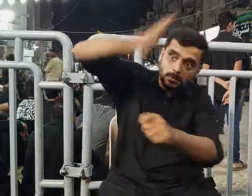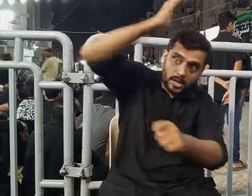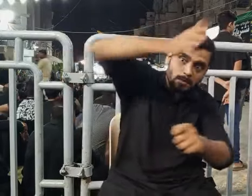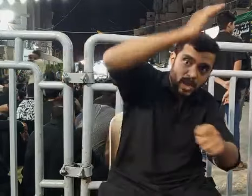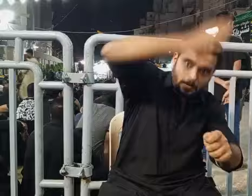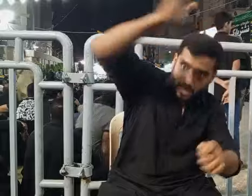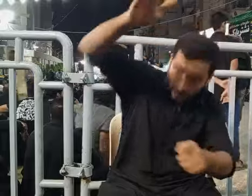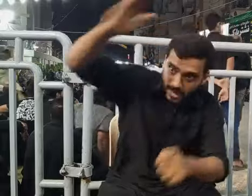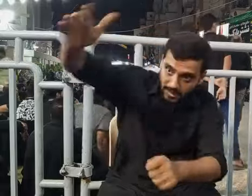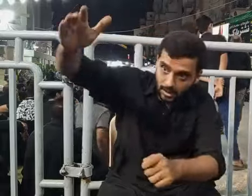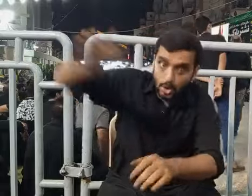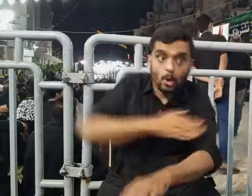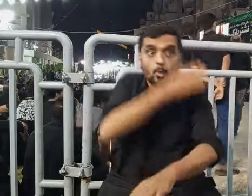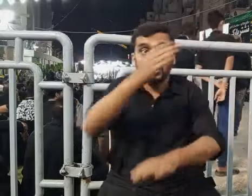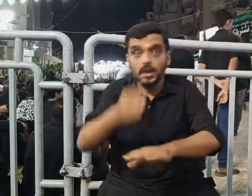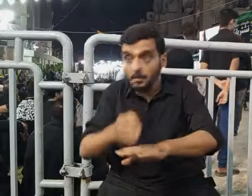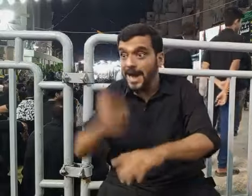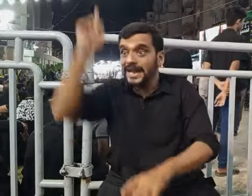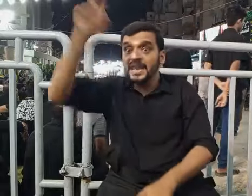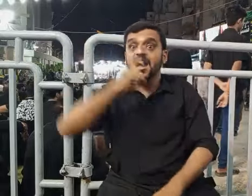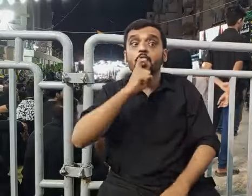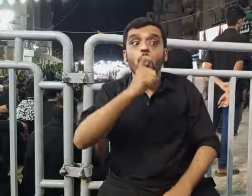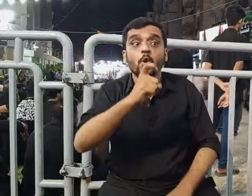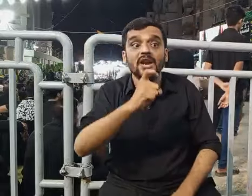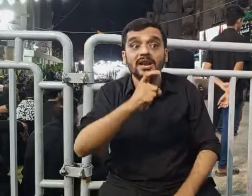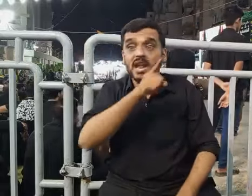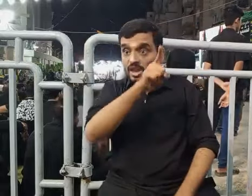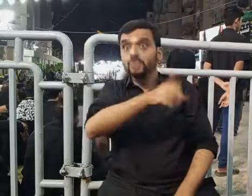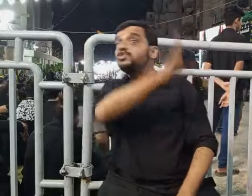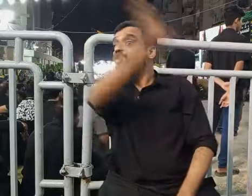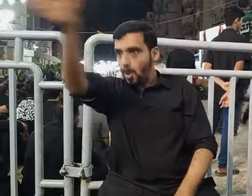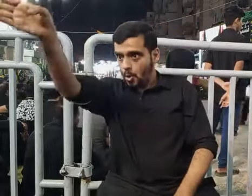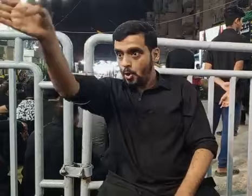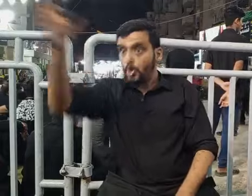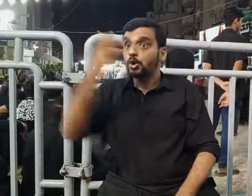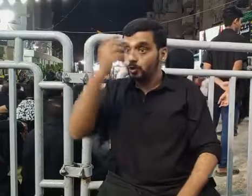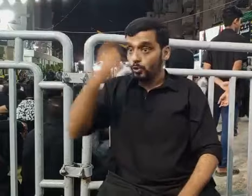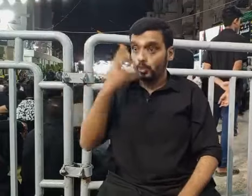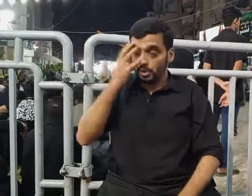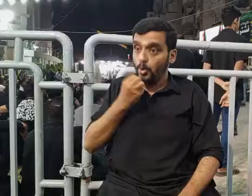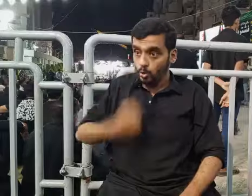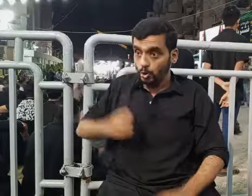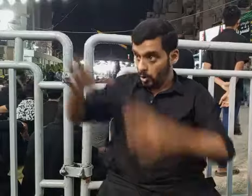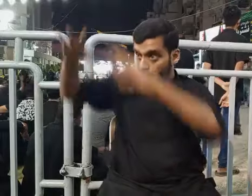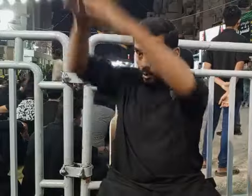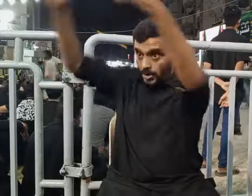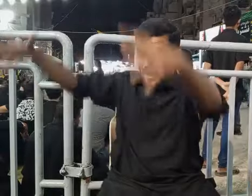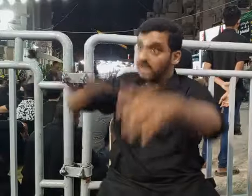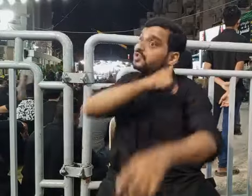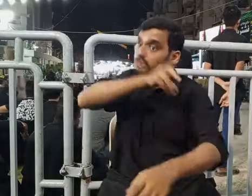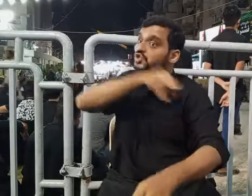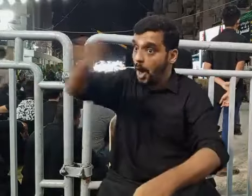آشکار کہ ہر قوم یہ ہے کہ جیتا نہ ہوں میں تو تم مجھے مانے گا تو ہم سے جیتا نہیں آ سکوں گا کہ